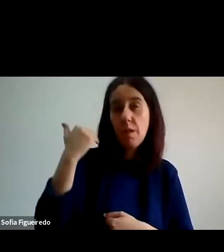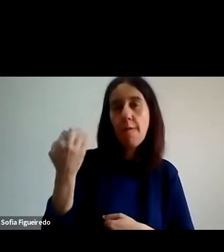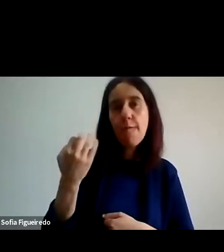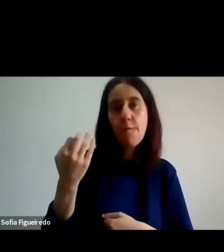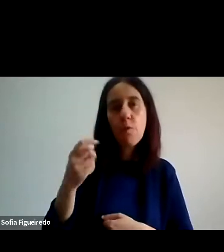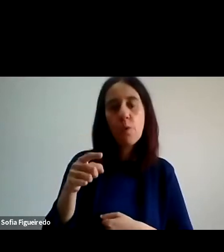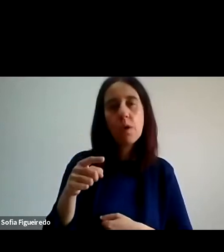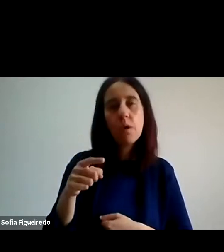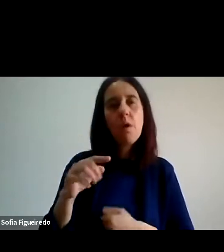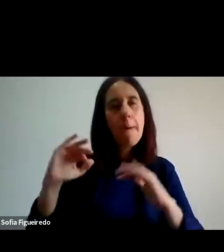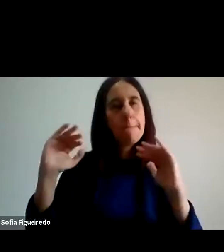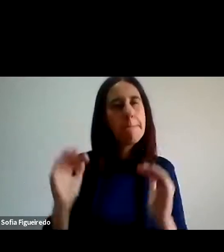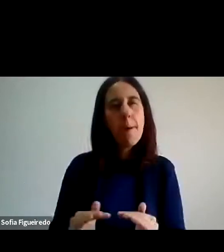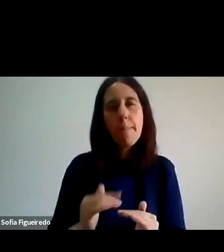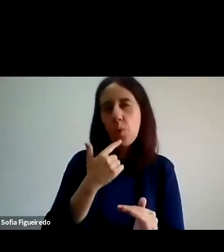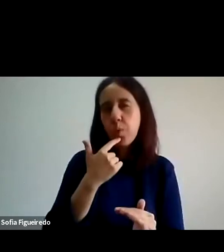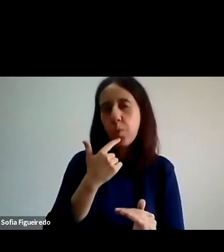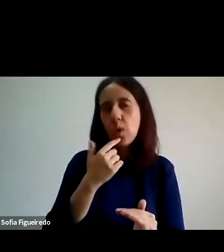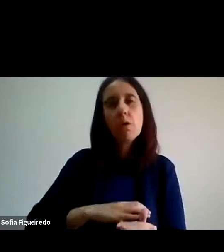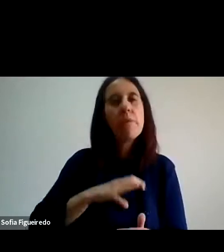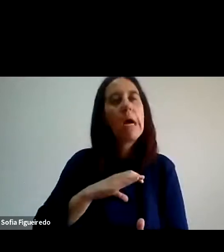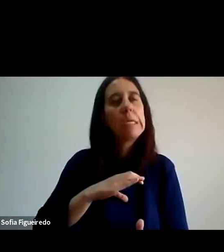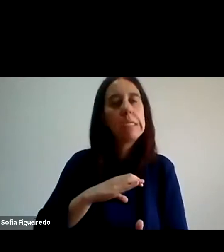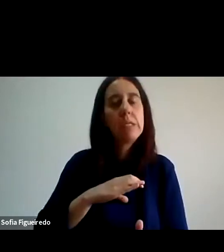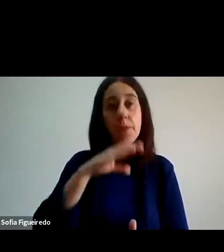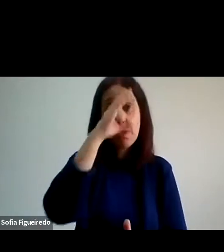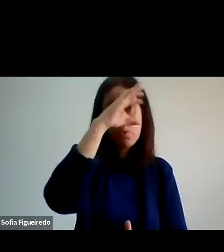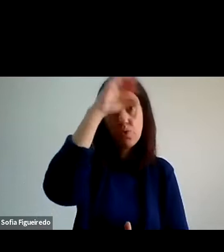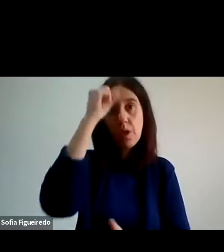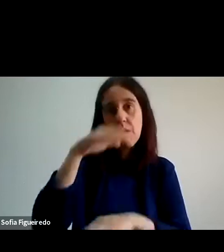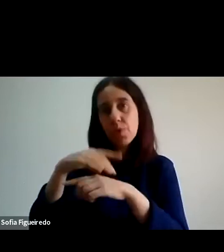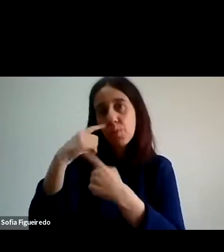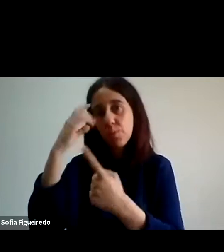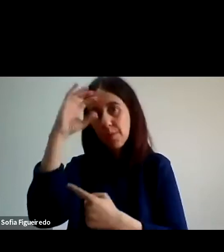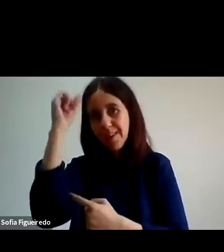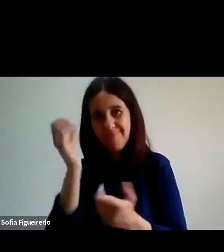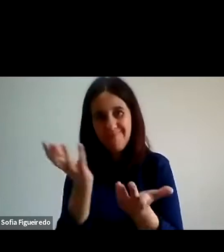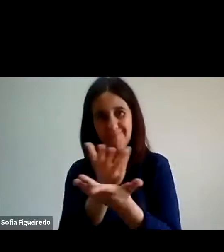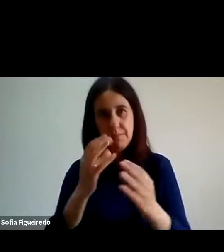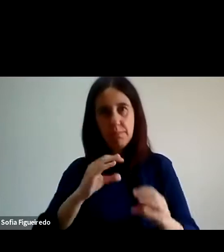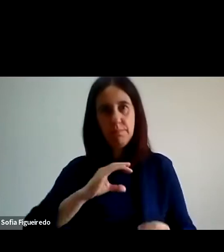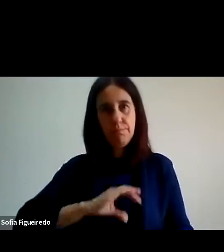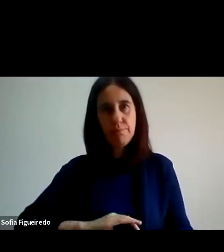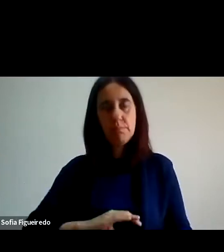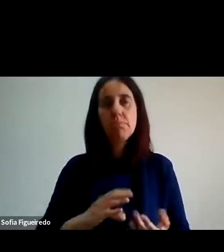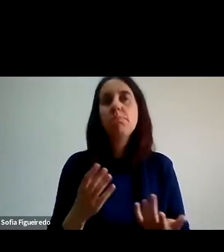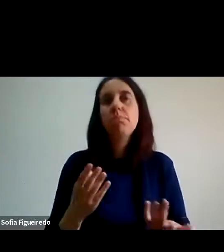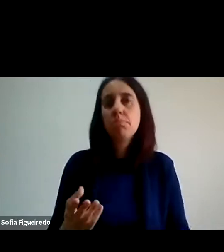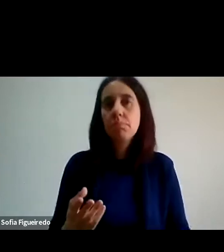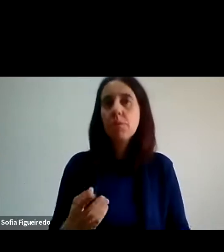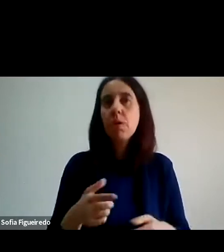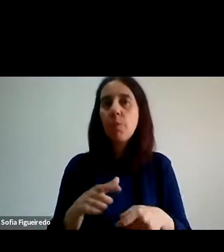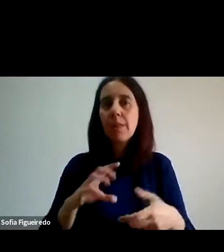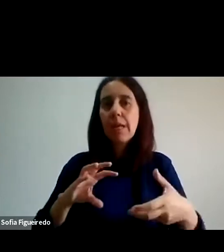quebra relativamente grande na confiança entre o Estado e a administração pública. Ora, isso verifica-se em momentos de